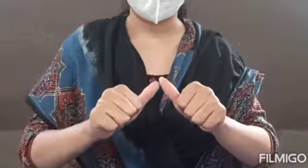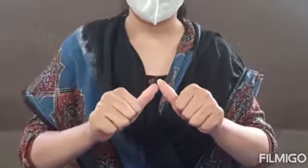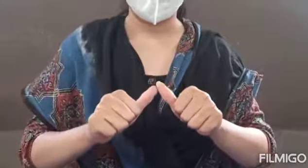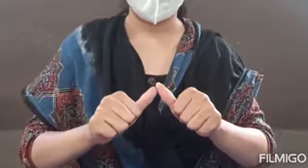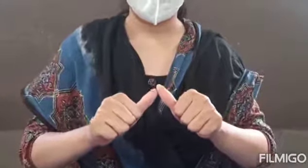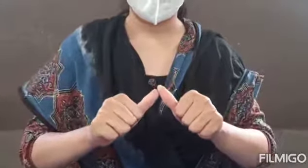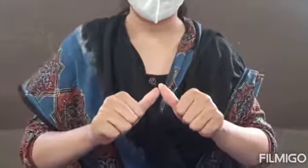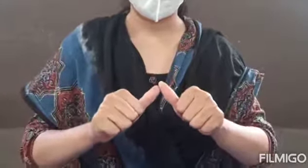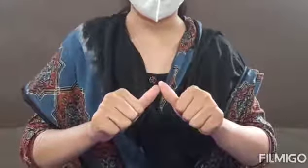એ